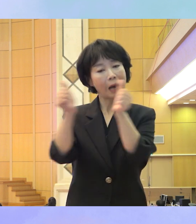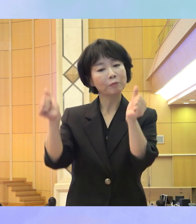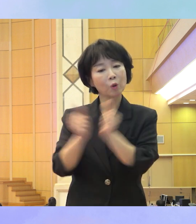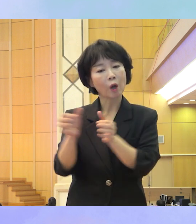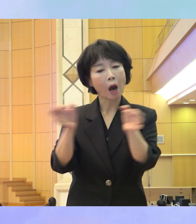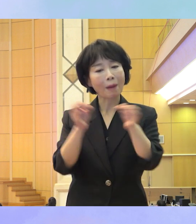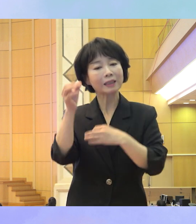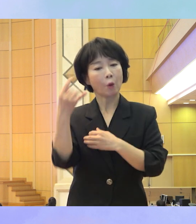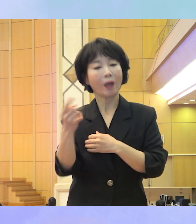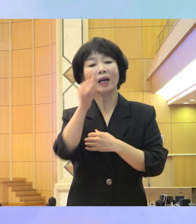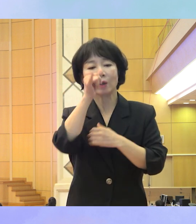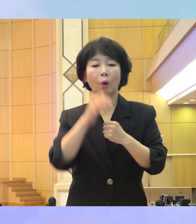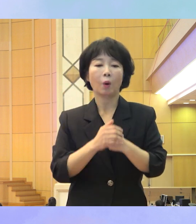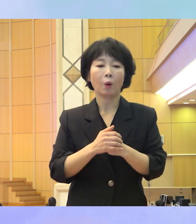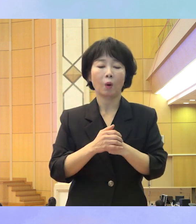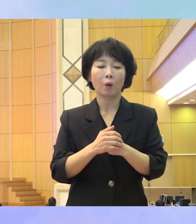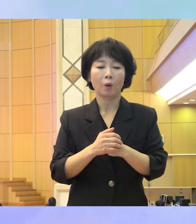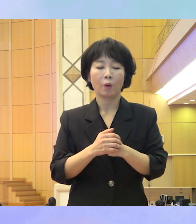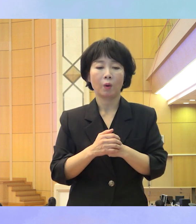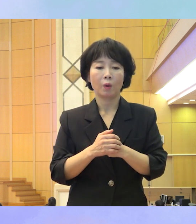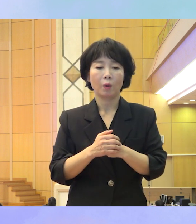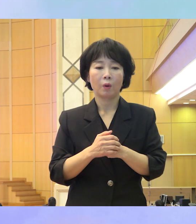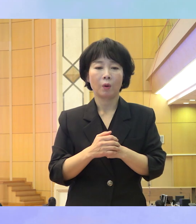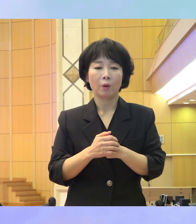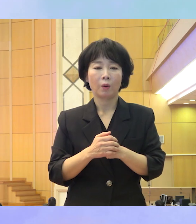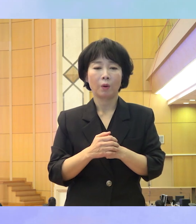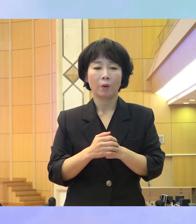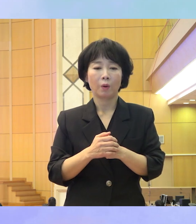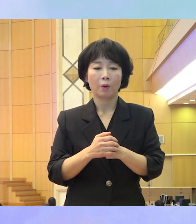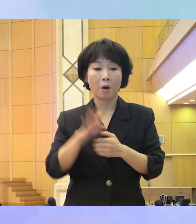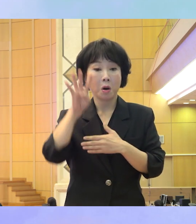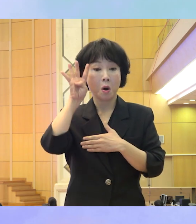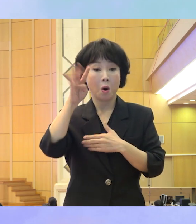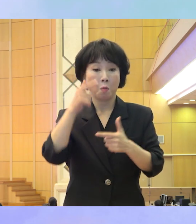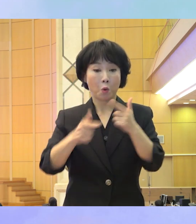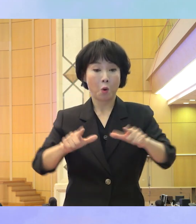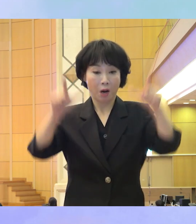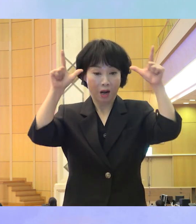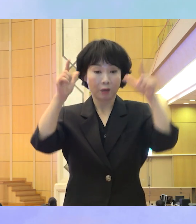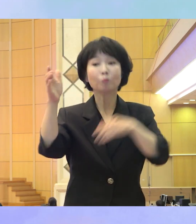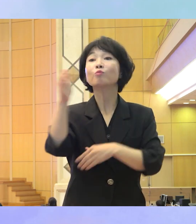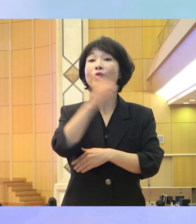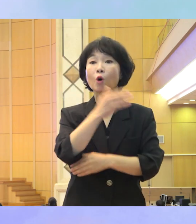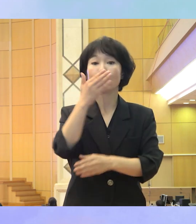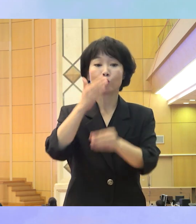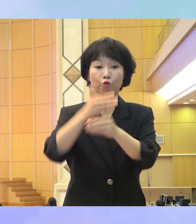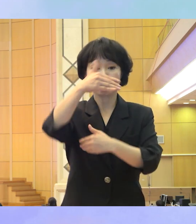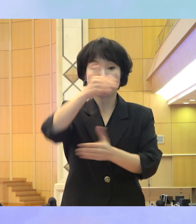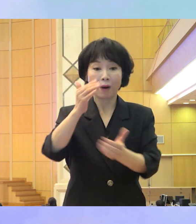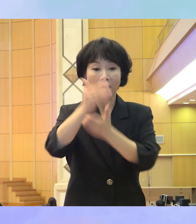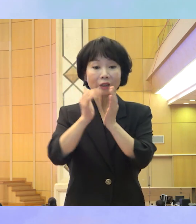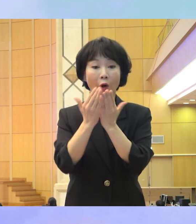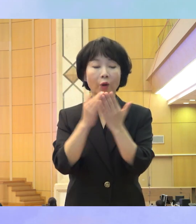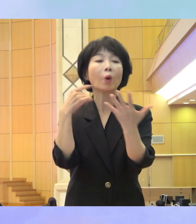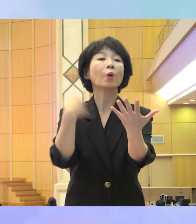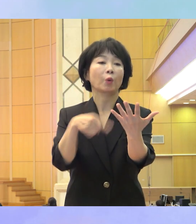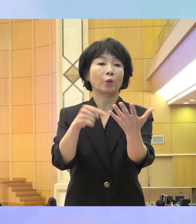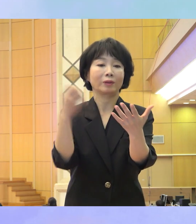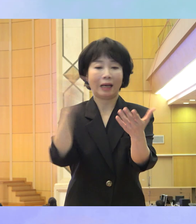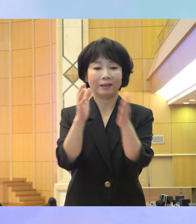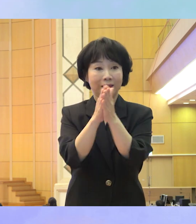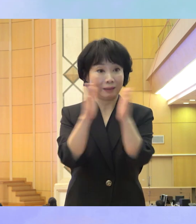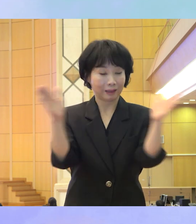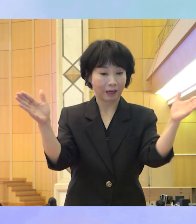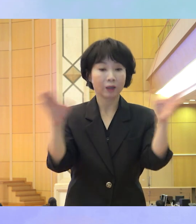있습니다. 이번 주부터 목요일 날부터 중급 성경교육,